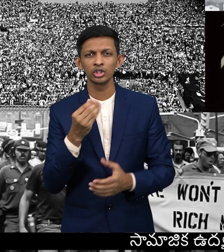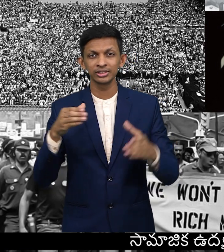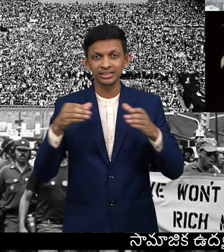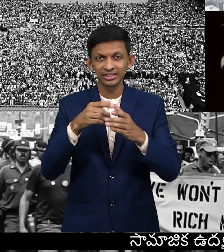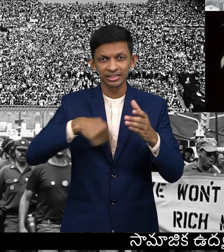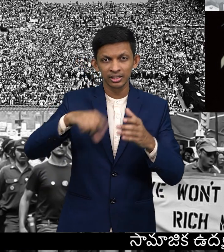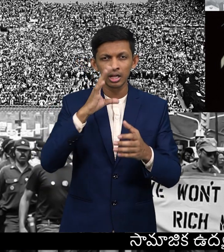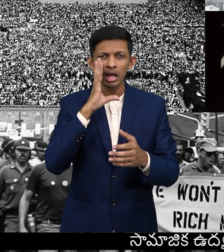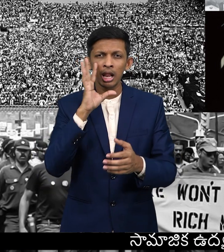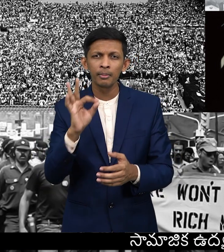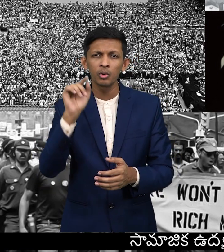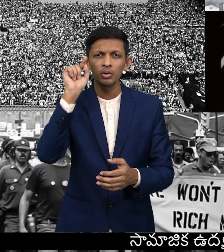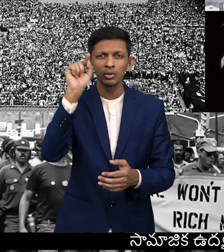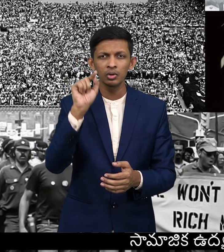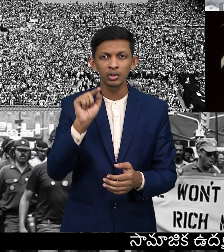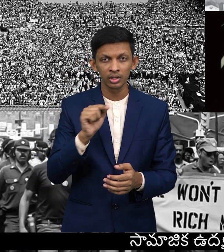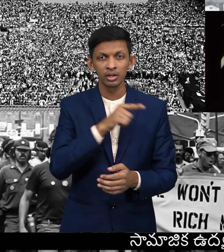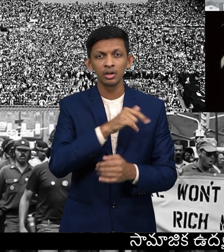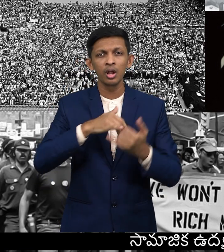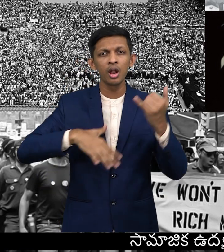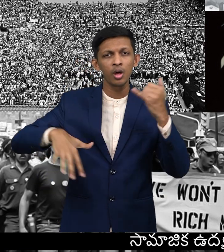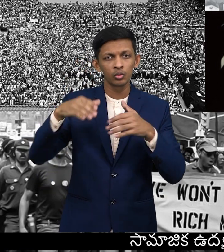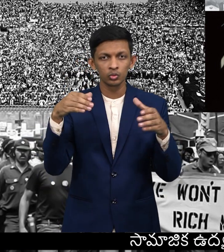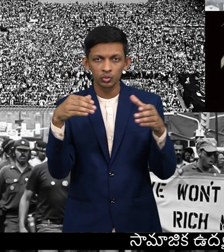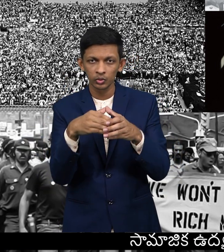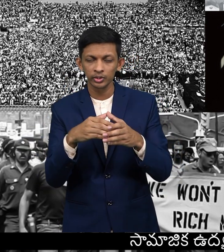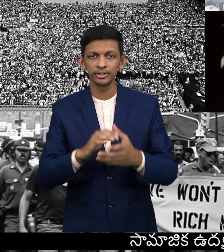సామాజిక ఉద్యమాలలో కొన్ని సాధారణ లక్షణాలు.